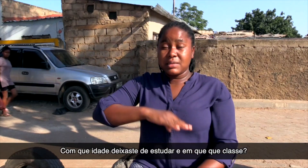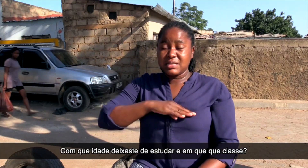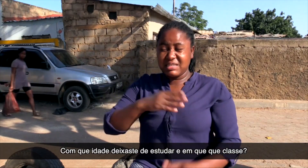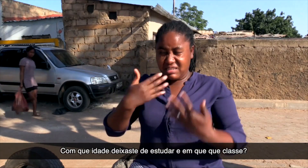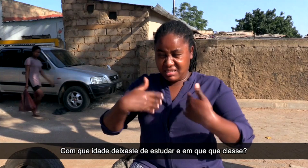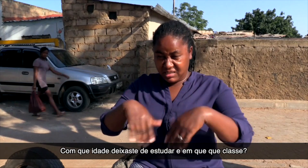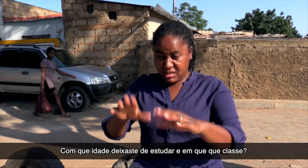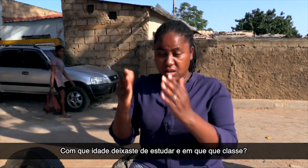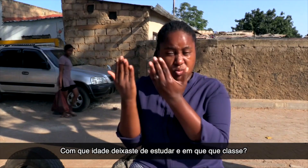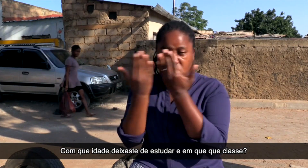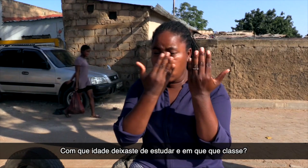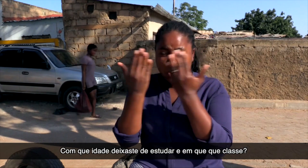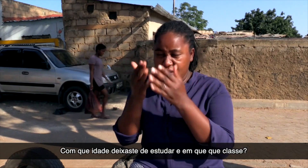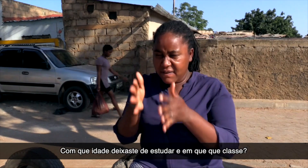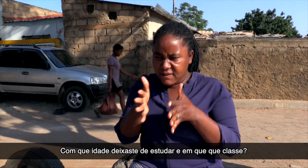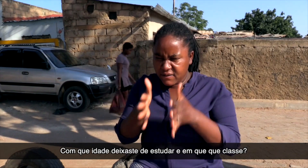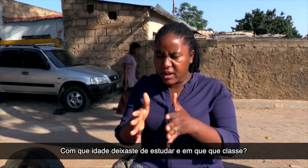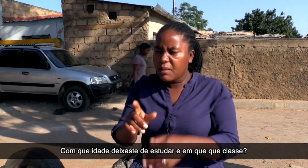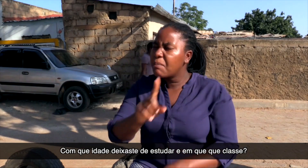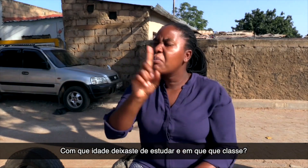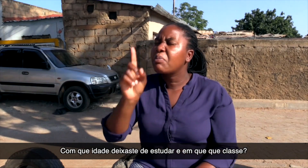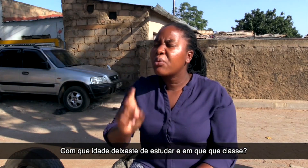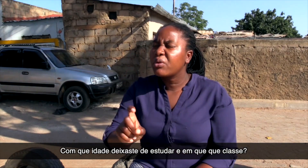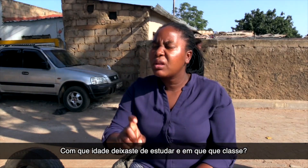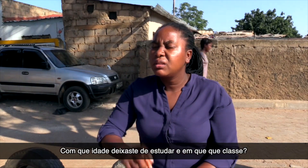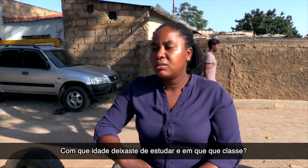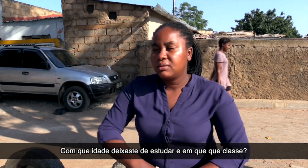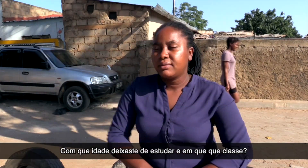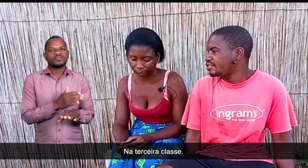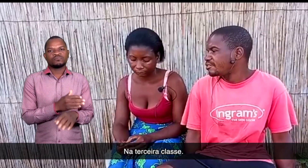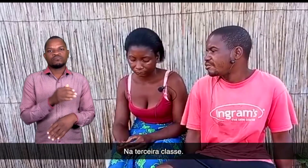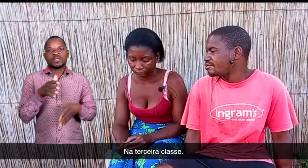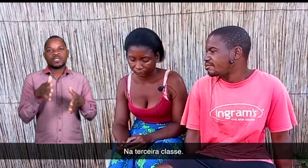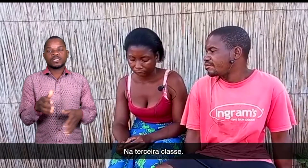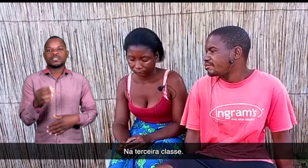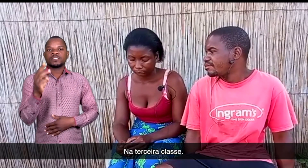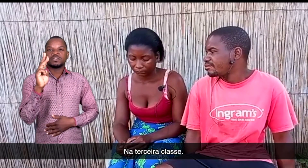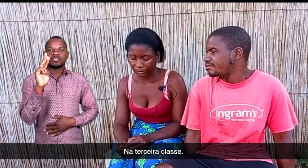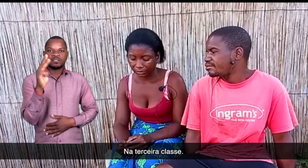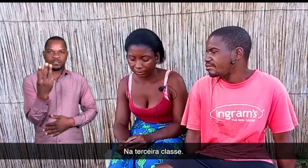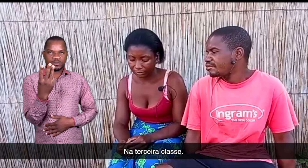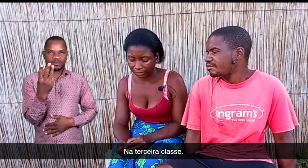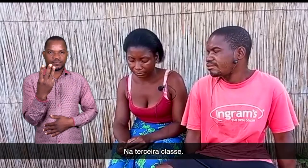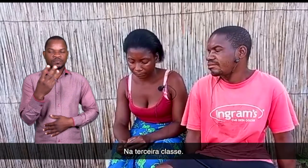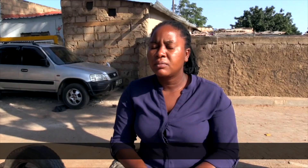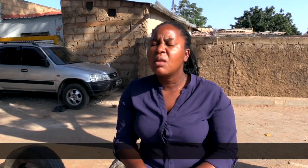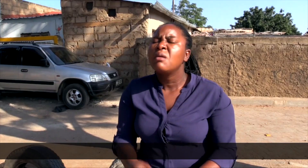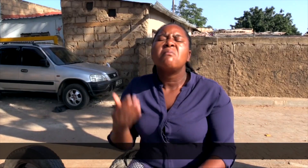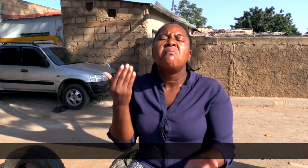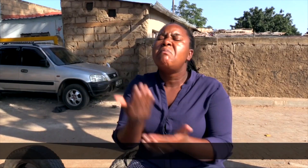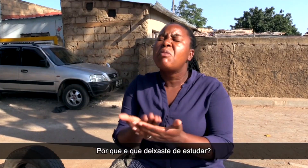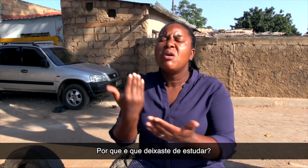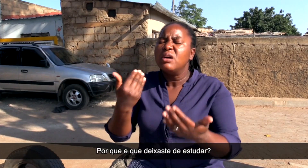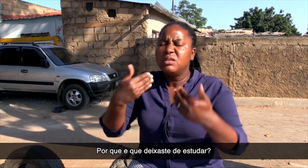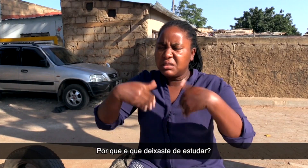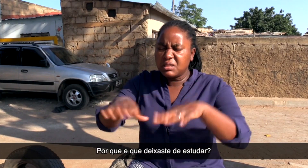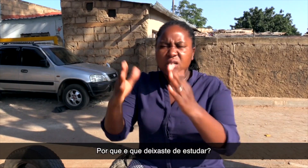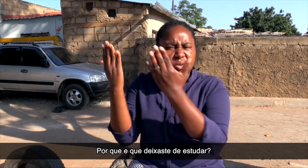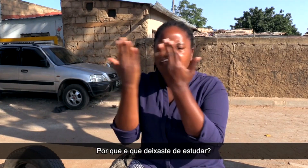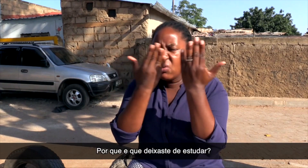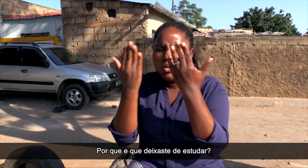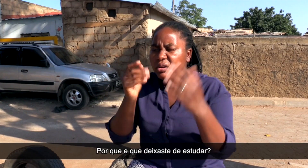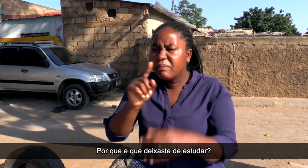Com que idade deixaste de estudar e em que classe? Na 3ª classe. Por que